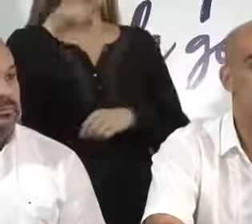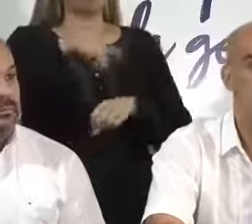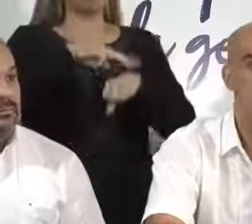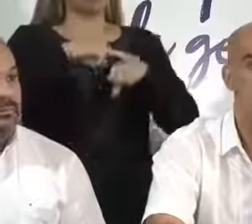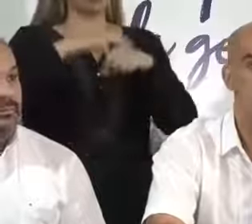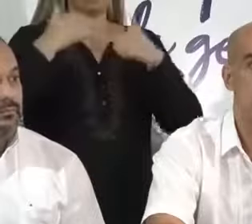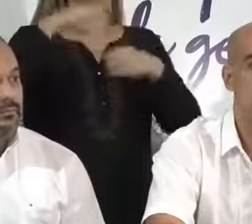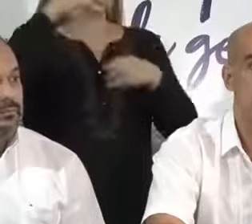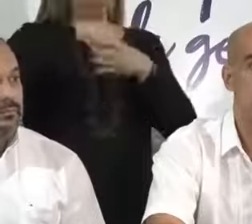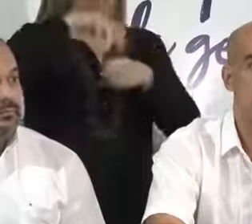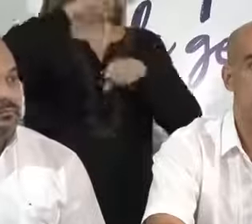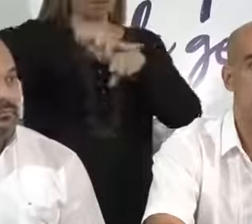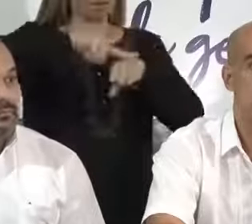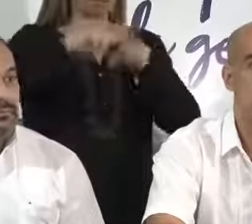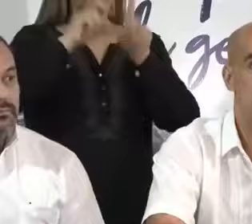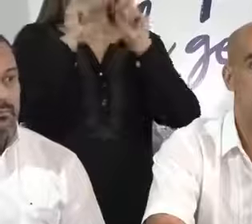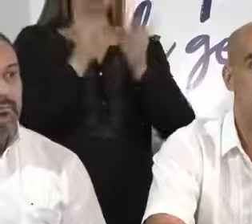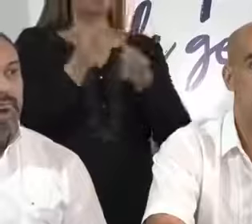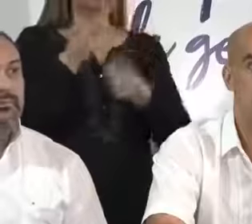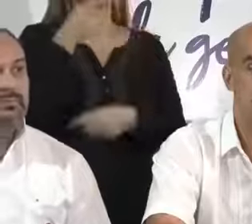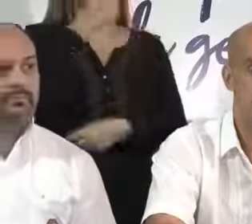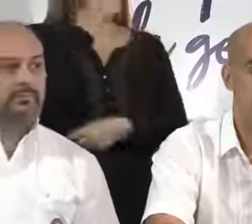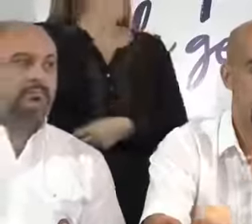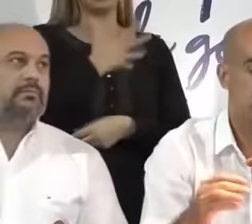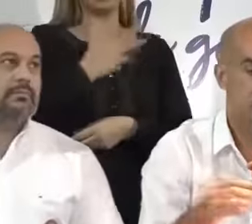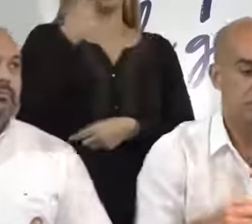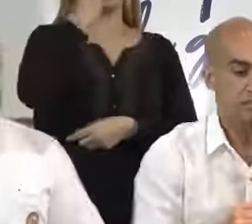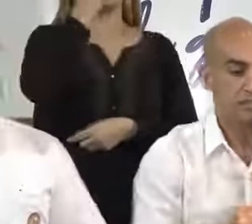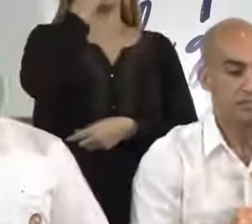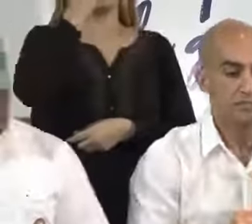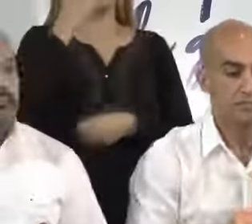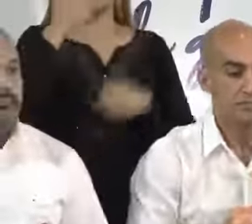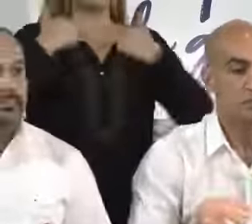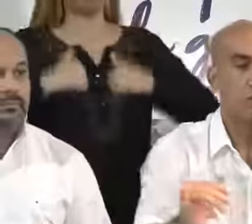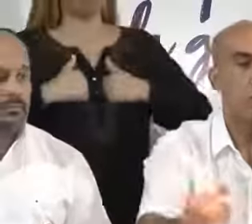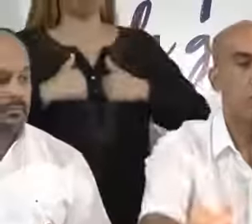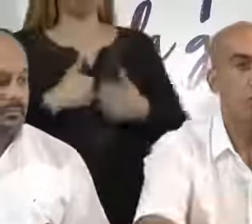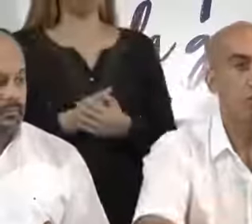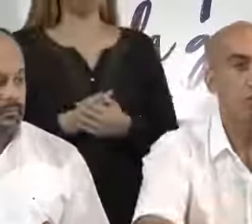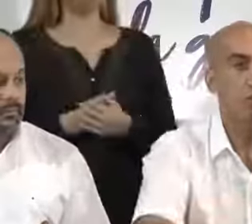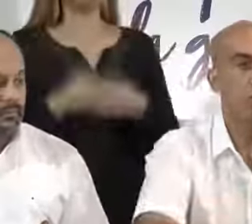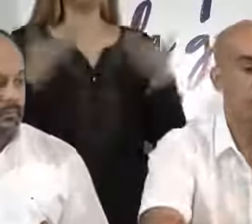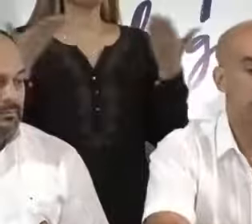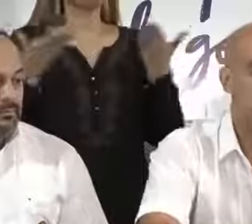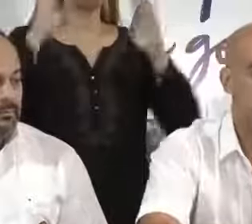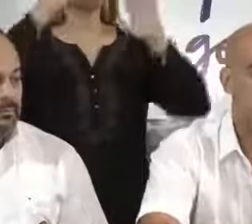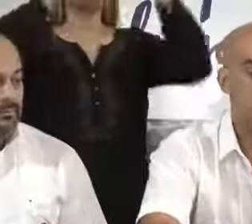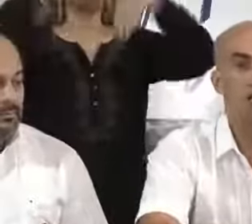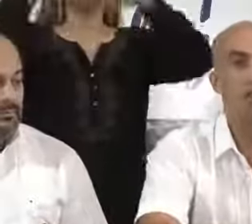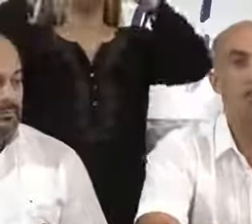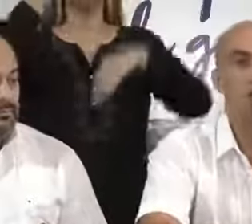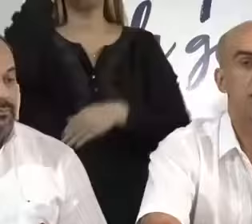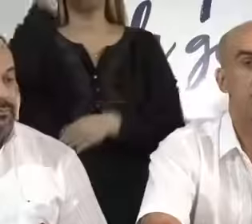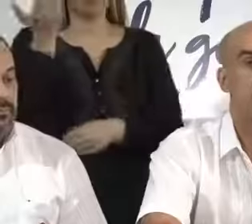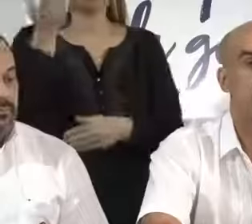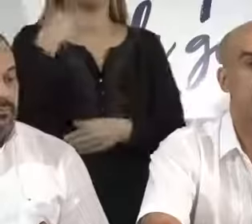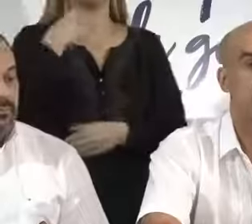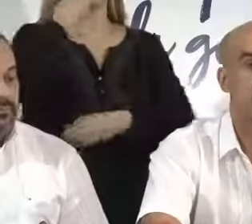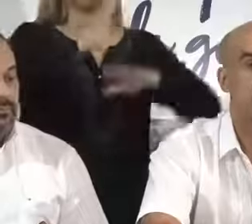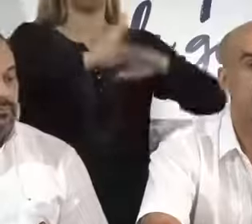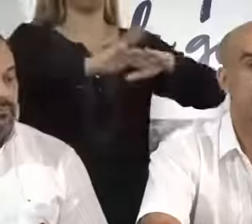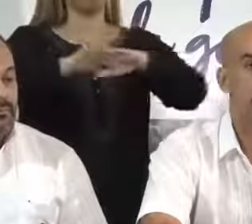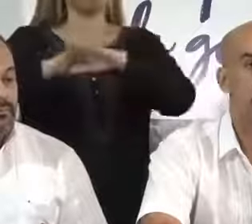y el doctor Guillermo Sequera, director de Vigilancia de la Salud. Los hemos convocado para anunciar